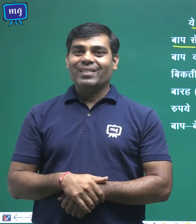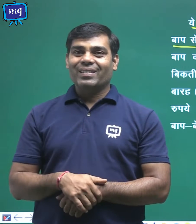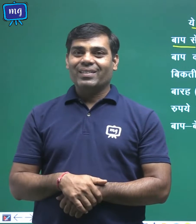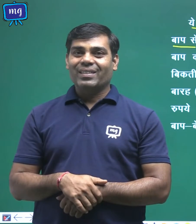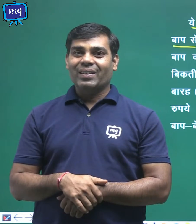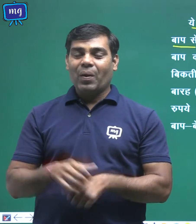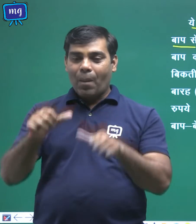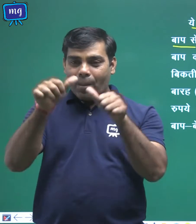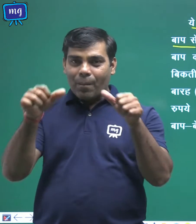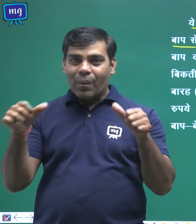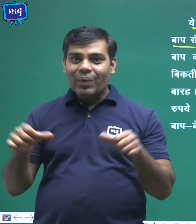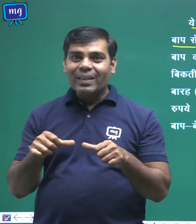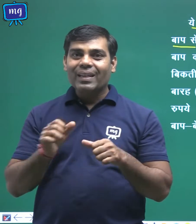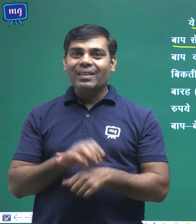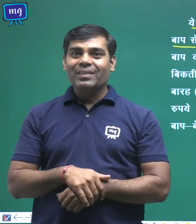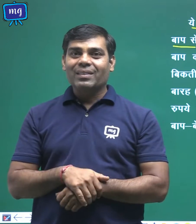मूर्तियाँ